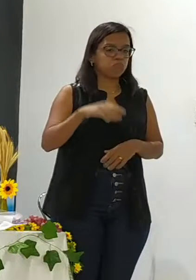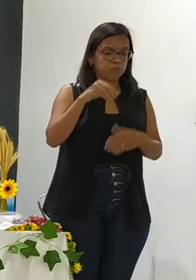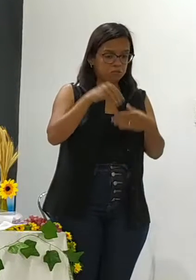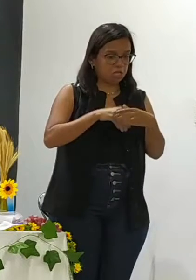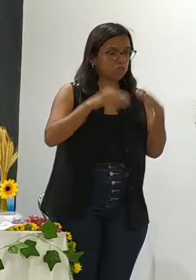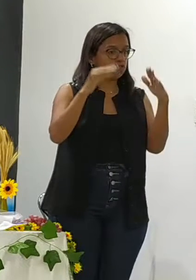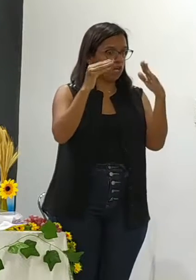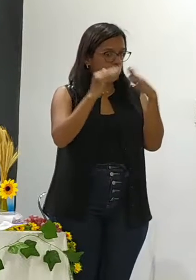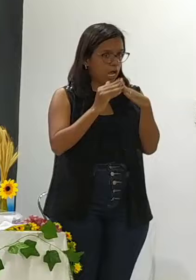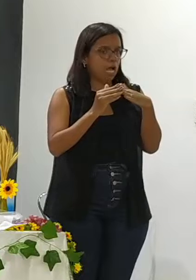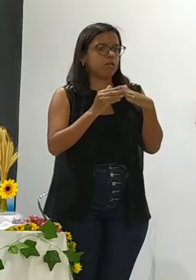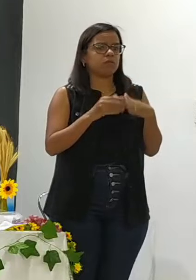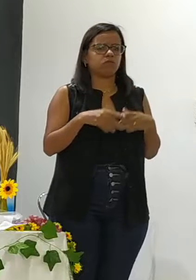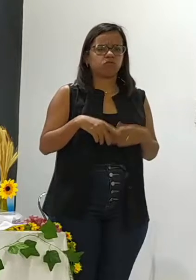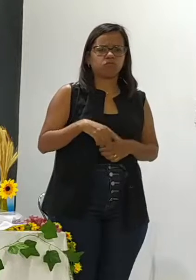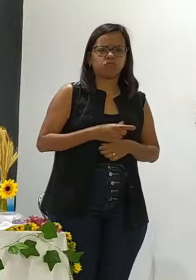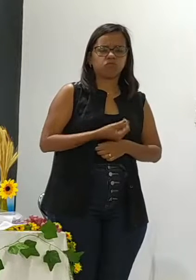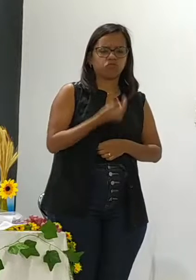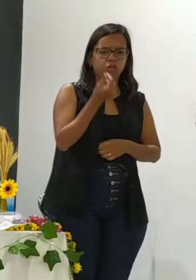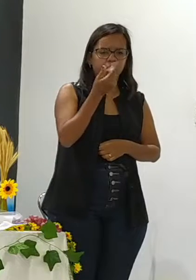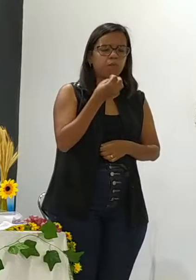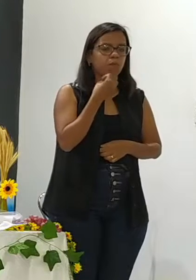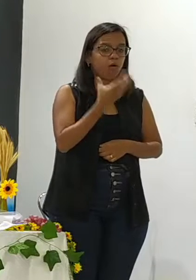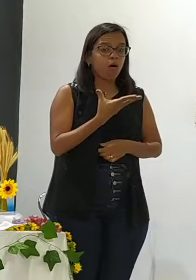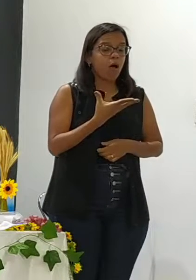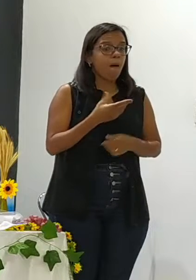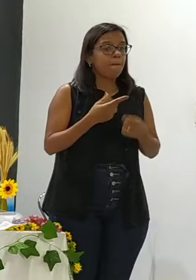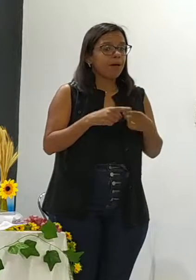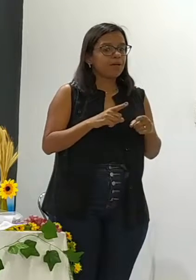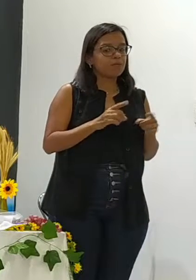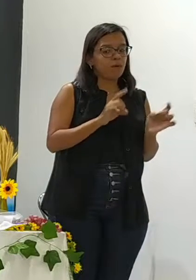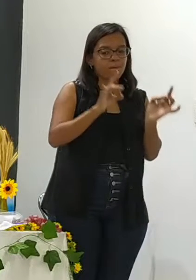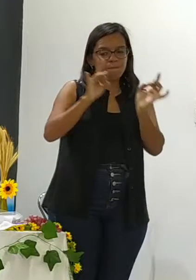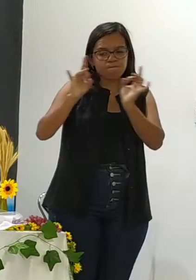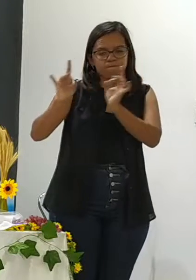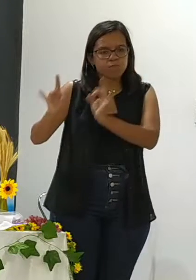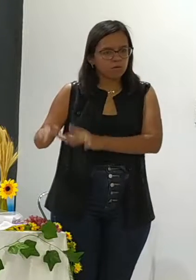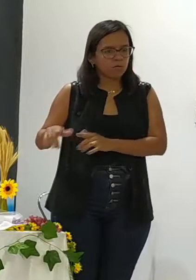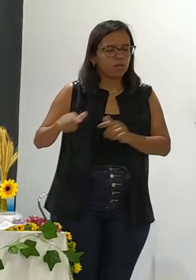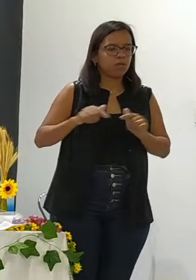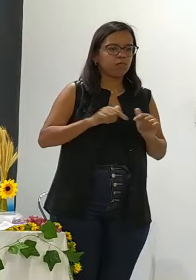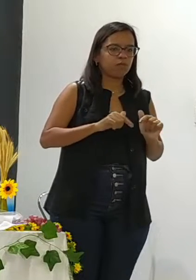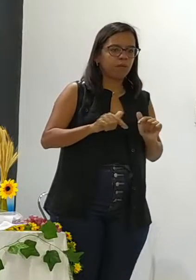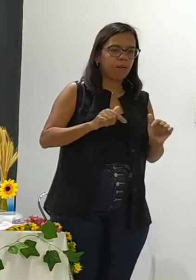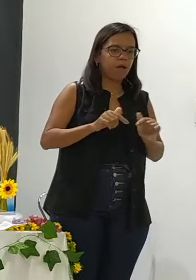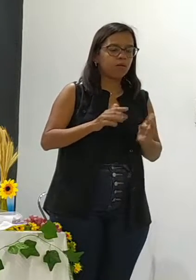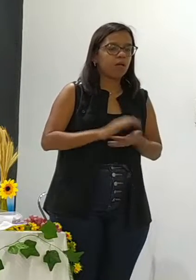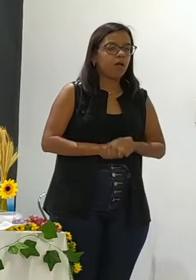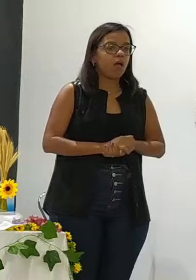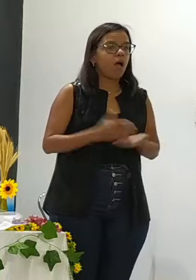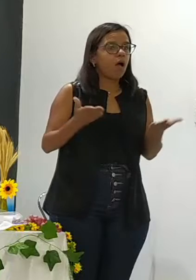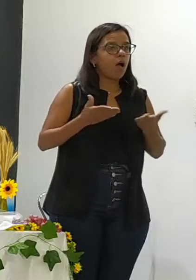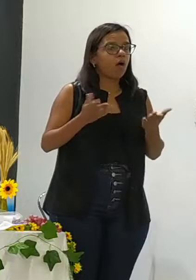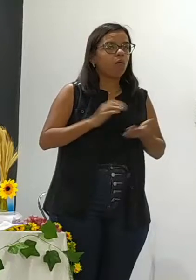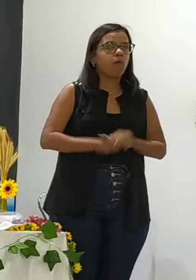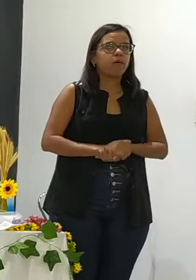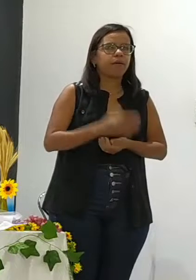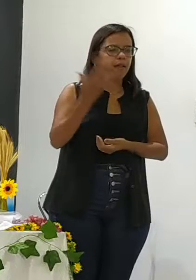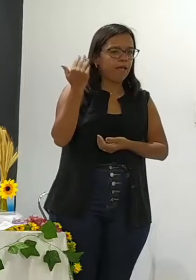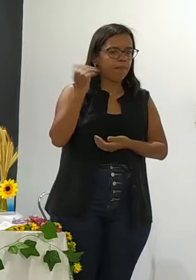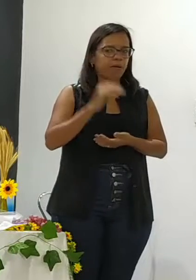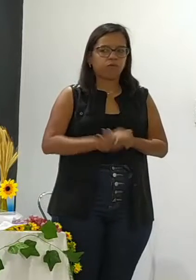casa, as coisas andavam bem. Eu abandono meu emprego e agora botei na minha cabeça,